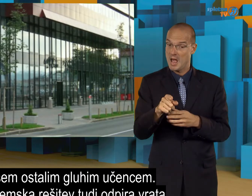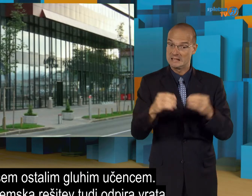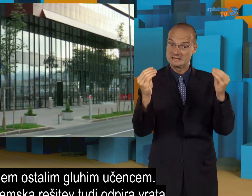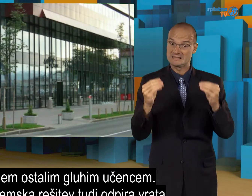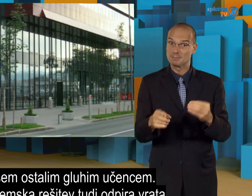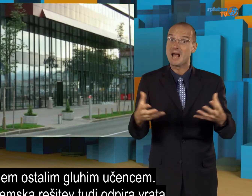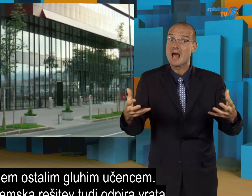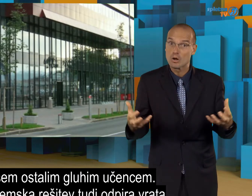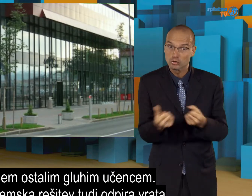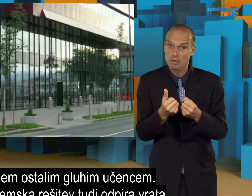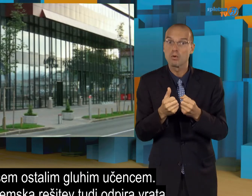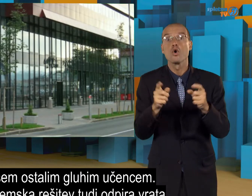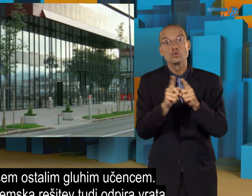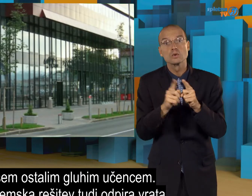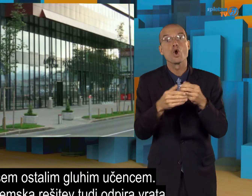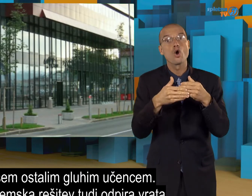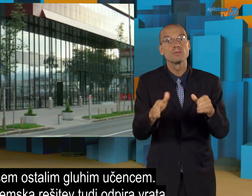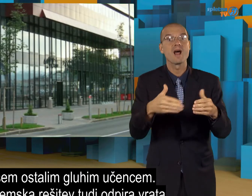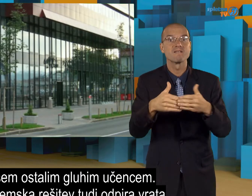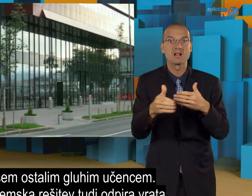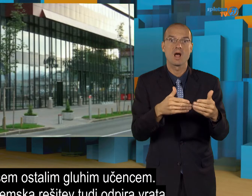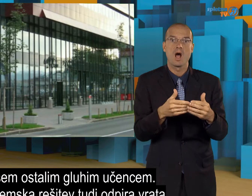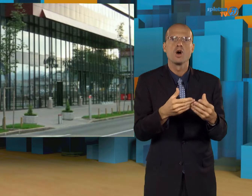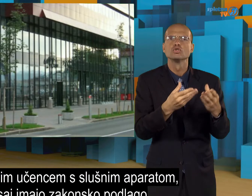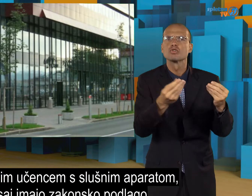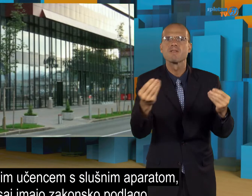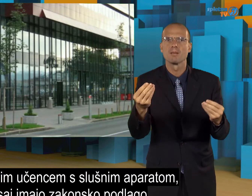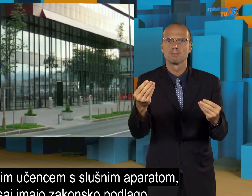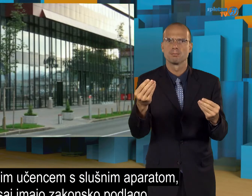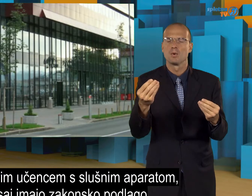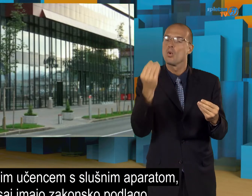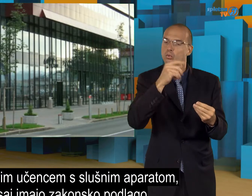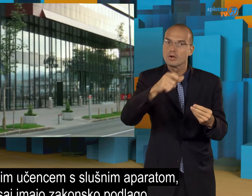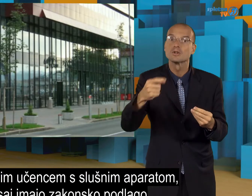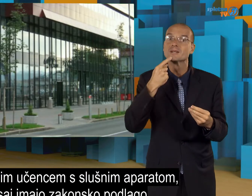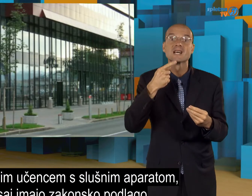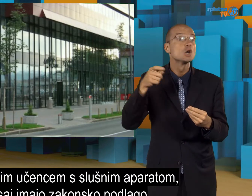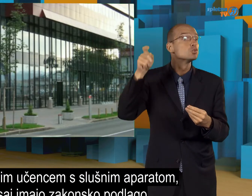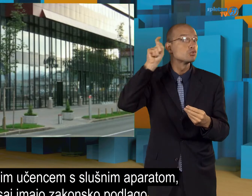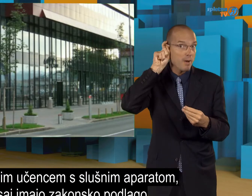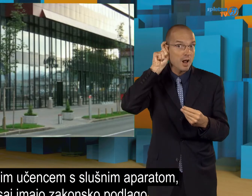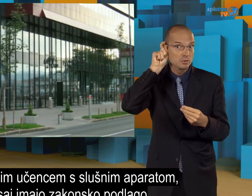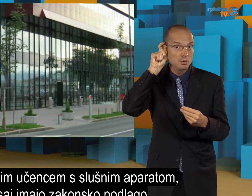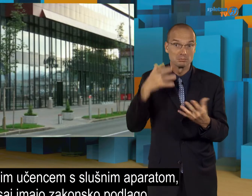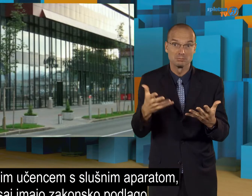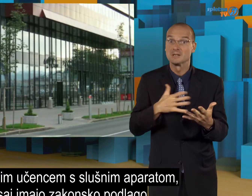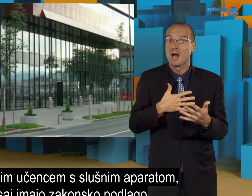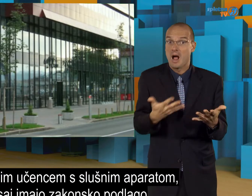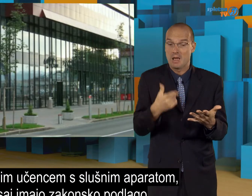Sistemska rešitev tudi odpira vrata številnim učencem s slušnim aparatom, saj imajo zakonsko podlago za FM sistem in